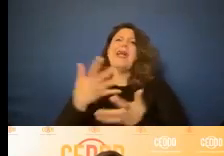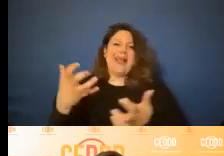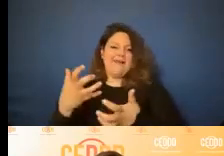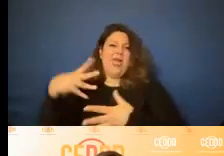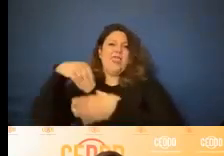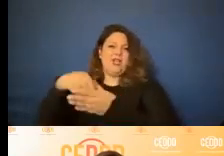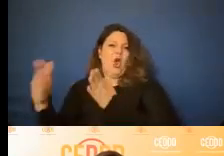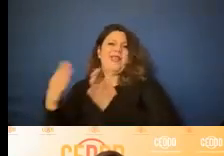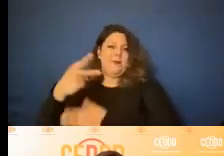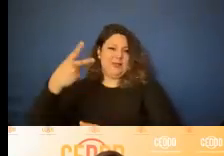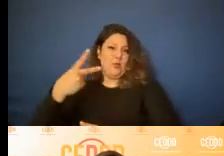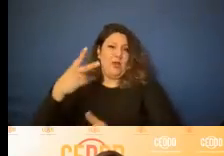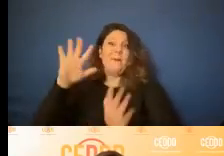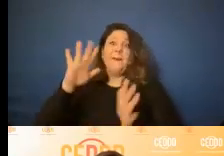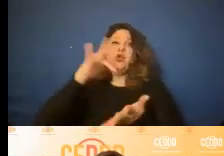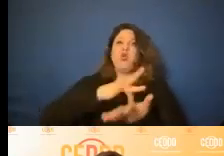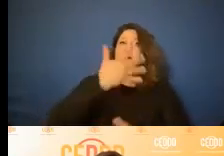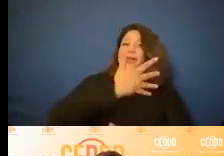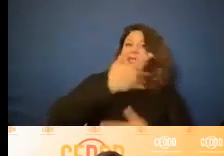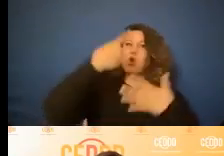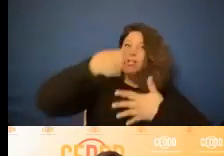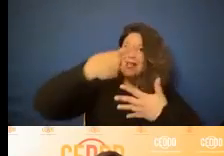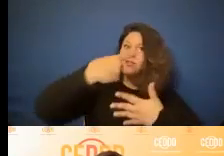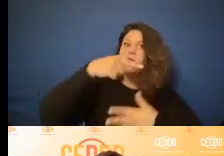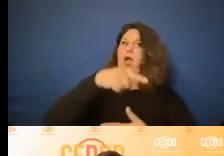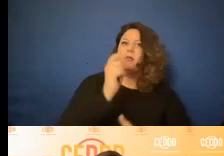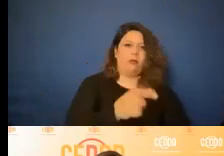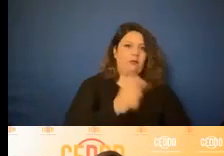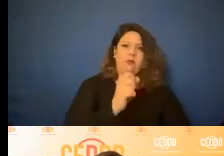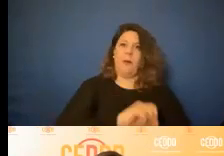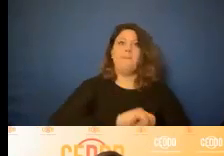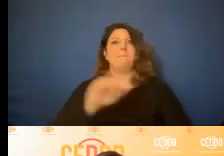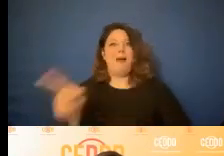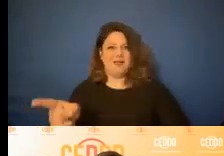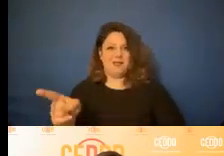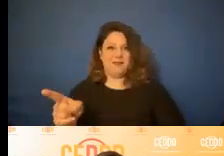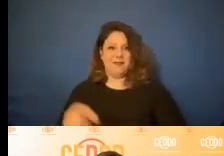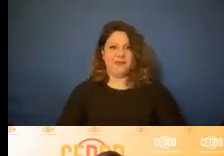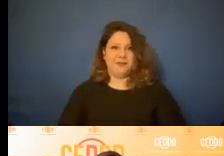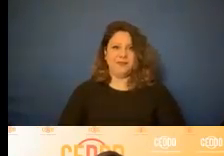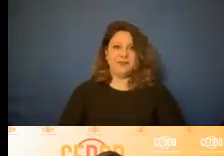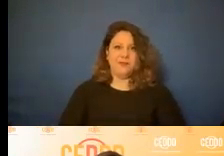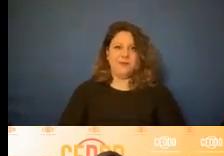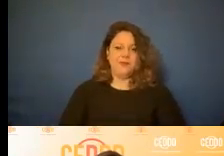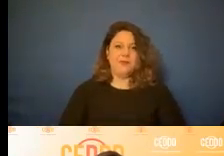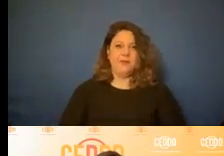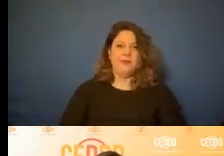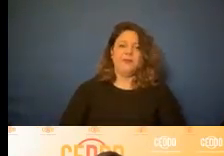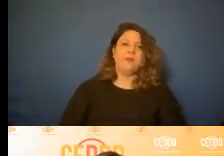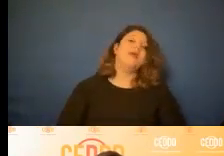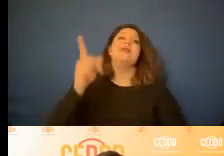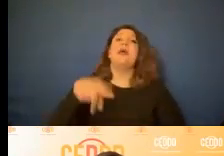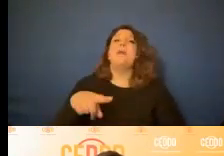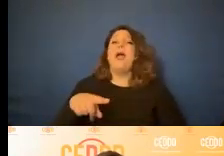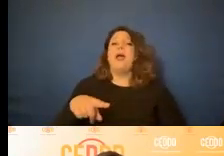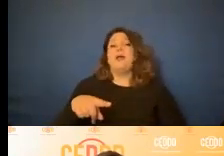quinto y sexto es el mayor número de conductas. Incluso llegan a aparecer en los primeros ciclos de primaria.